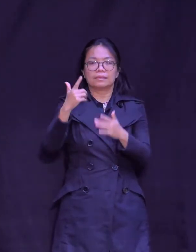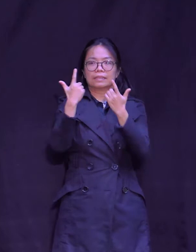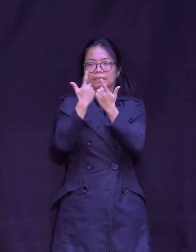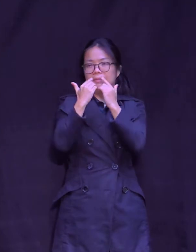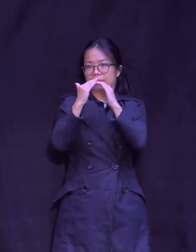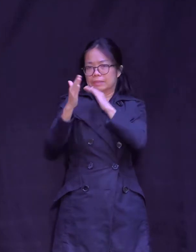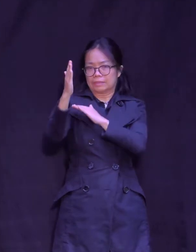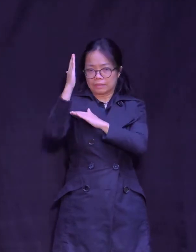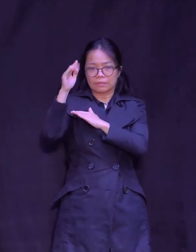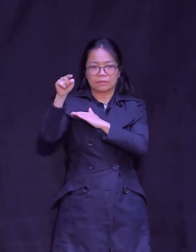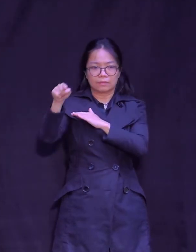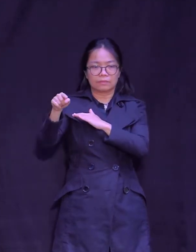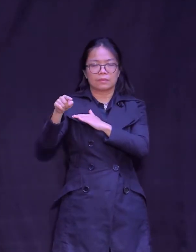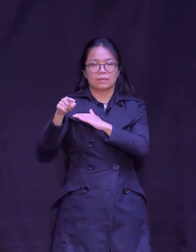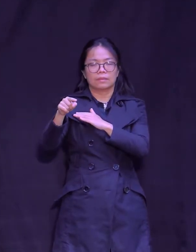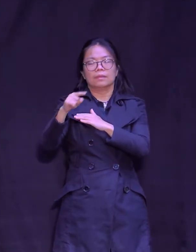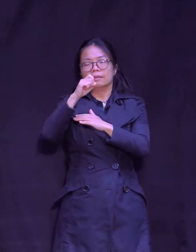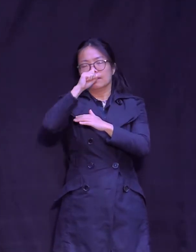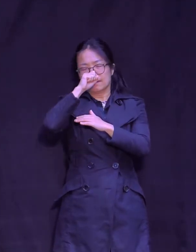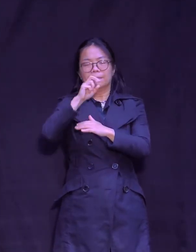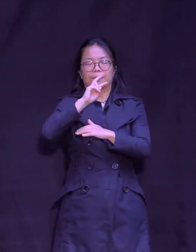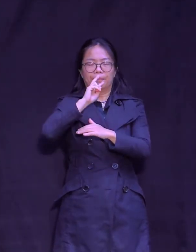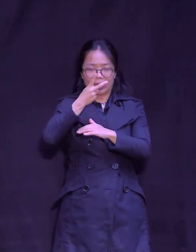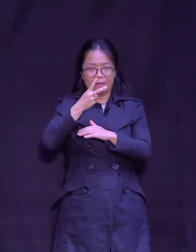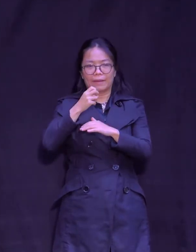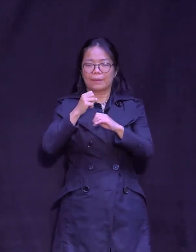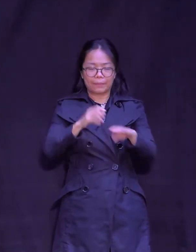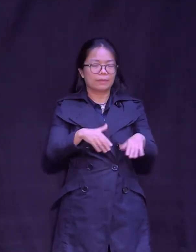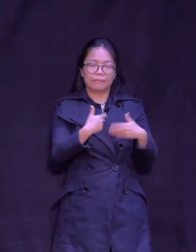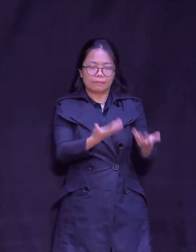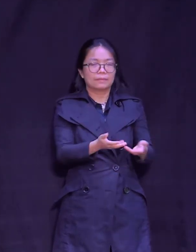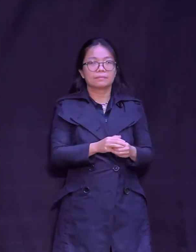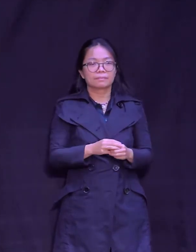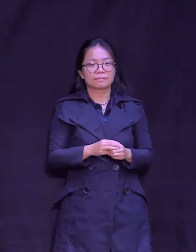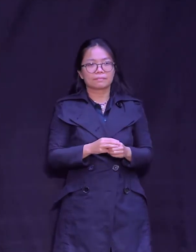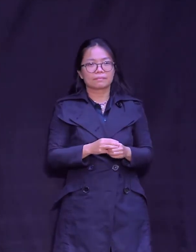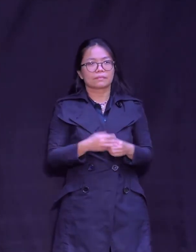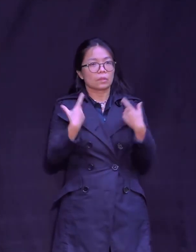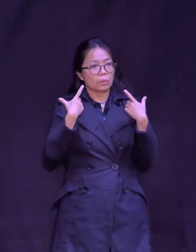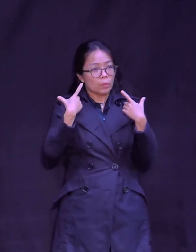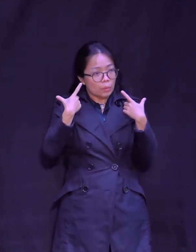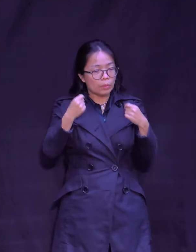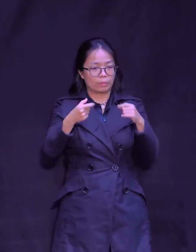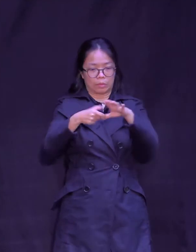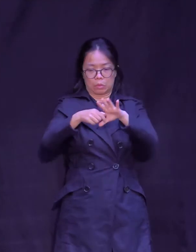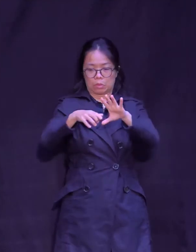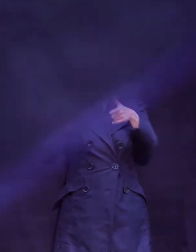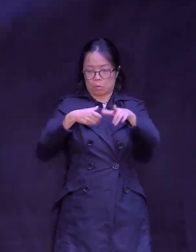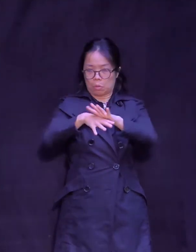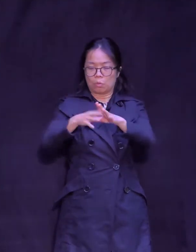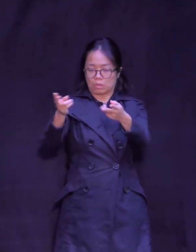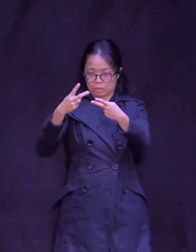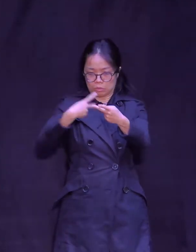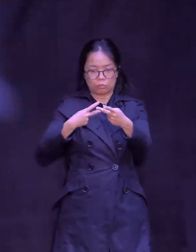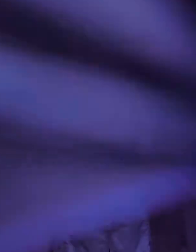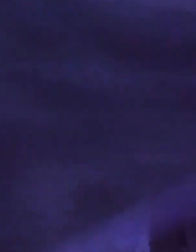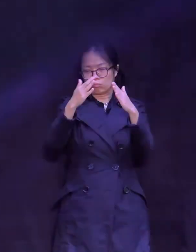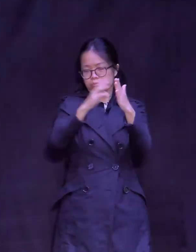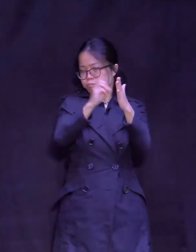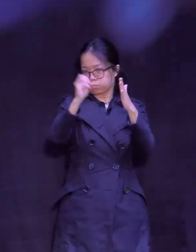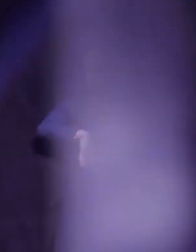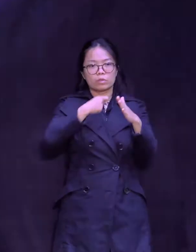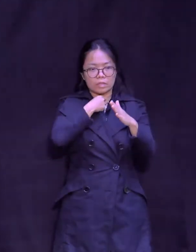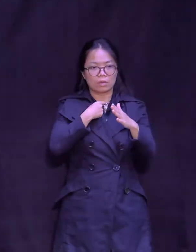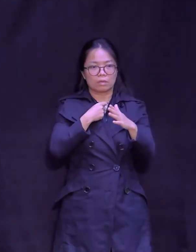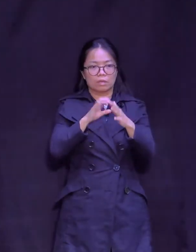市政府松手。那一天本来是公文就是要拆的，所以才守